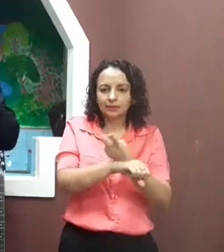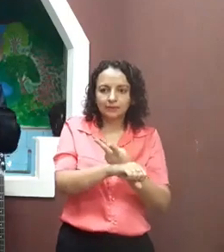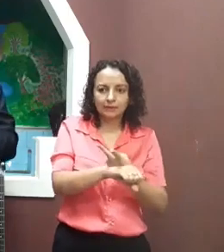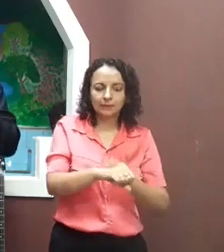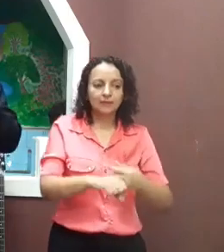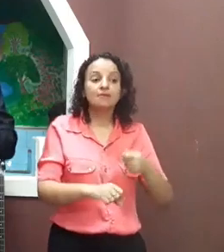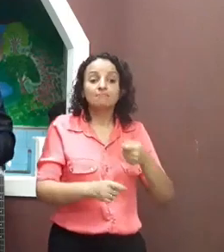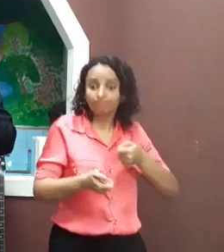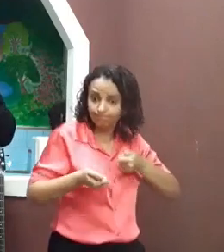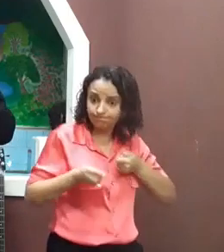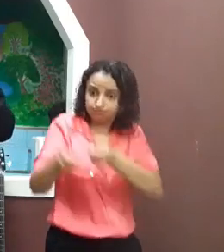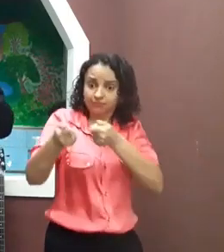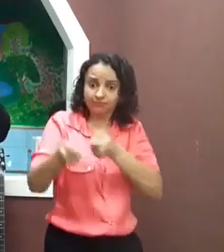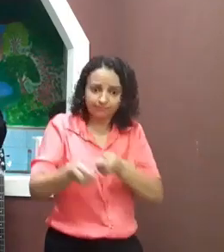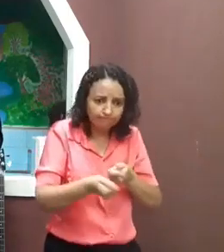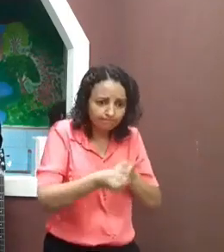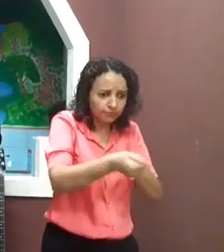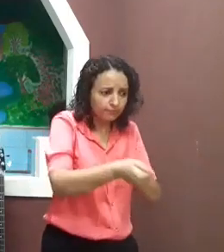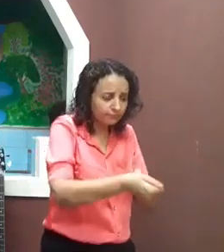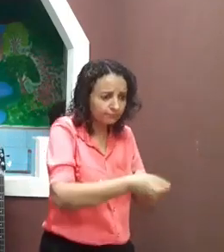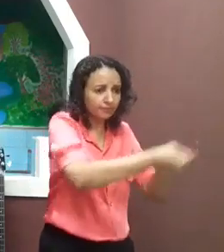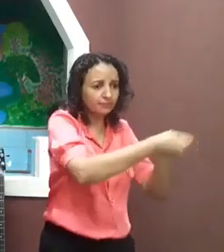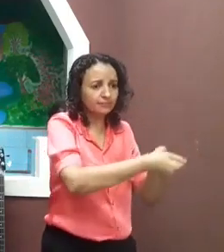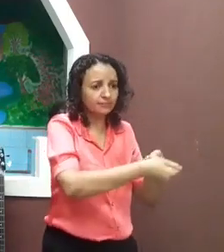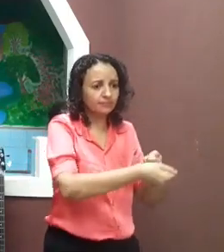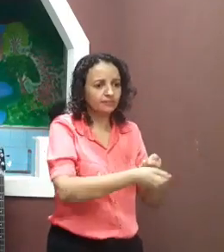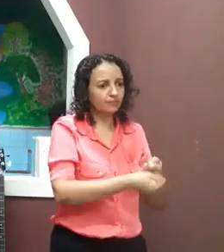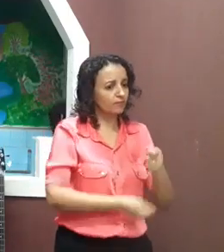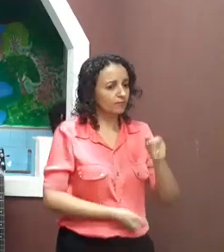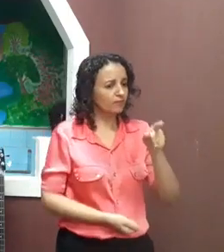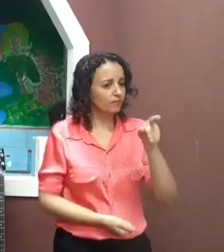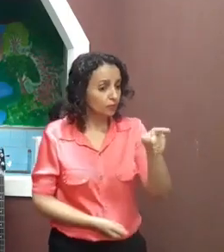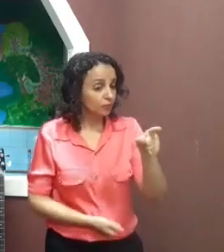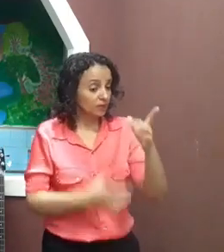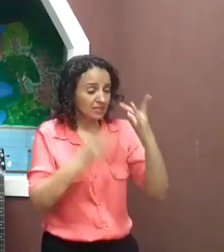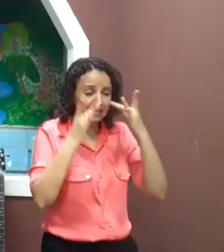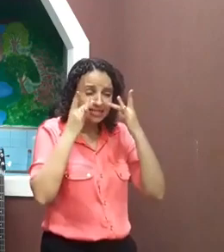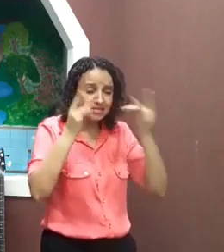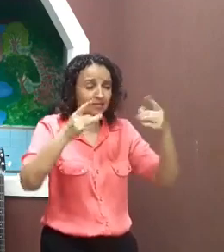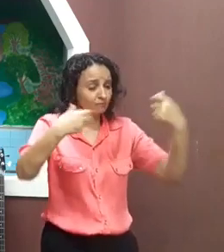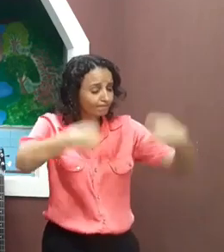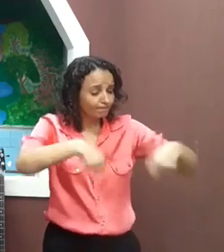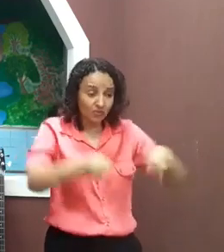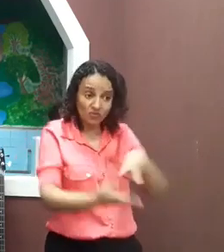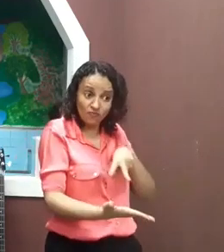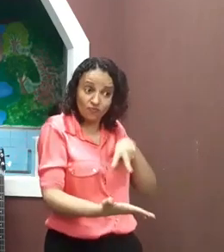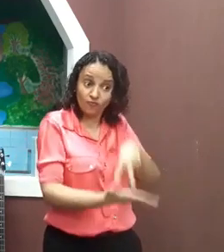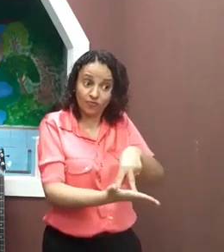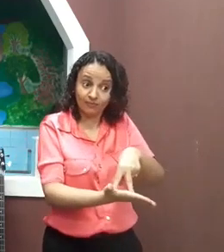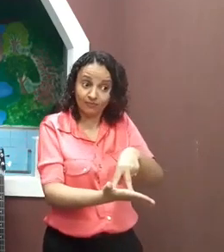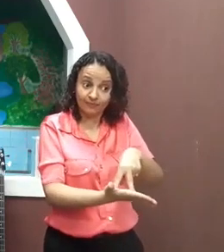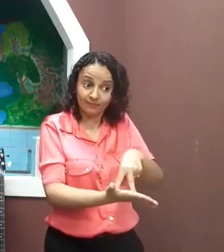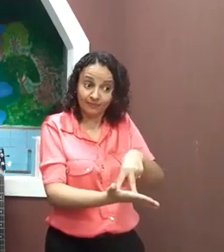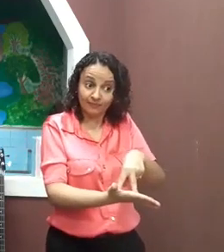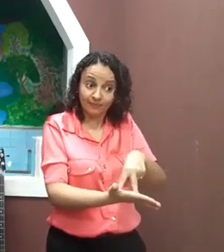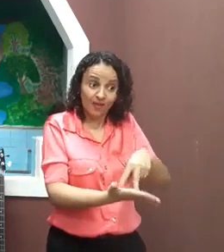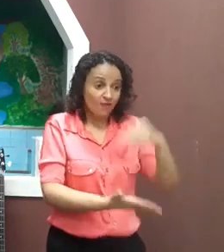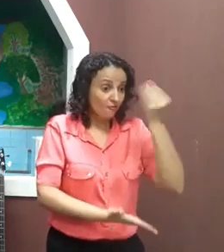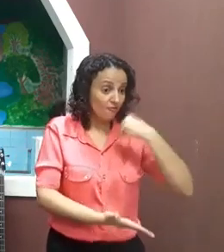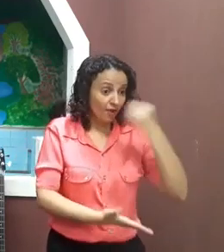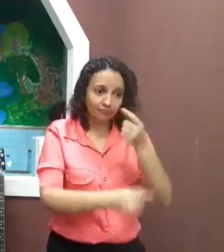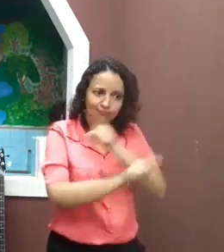fracos. Não seja uma presa fácil na mão do diabo. Se